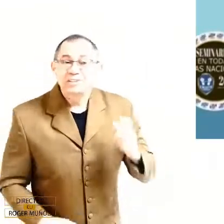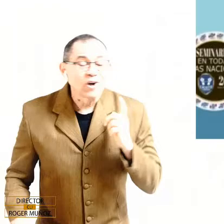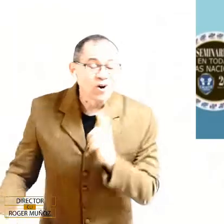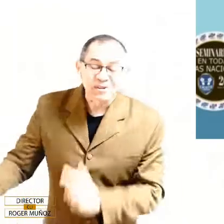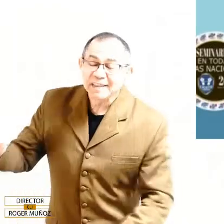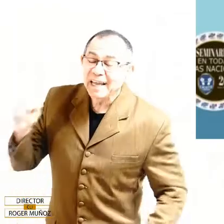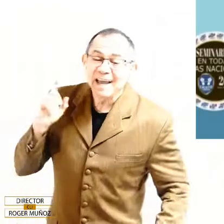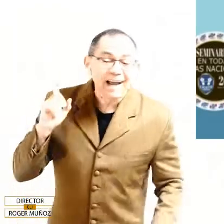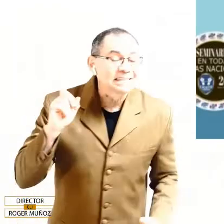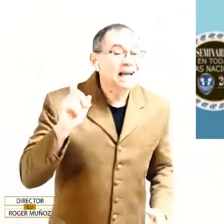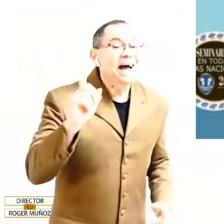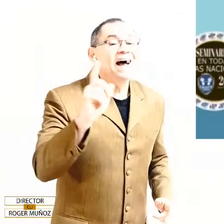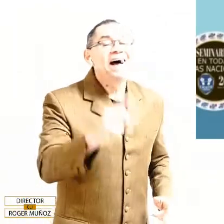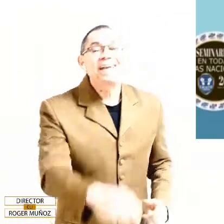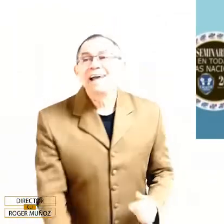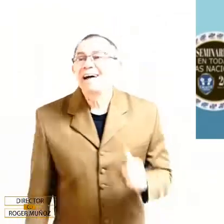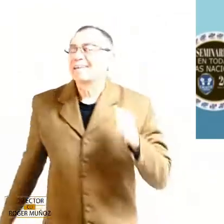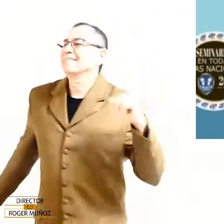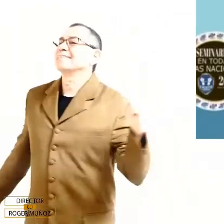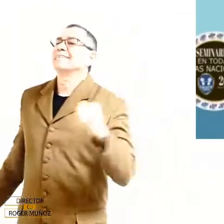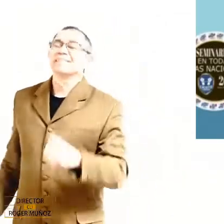Cristo te sana